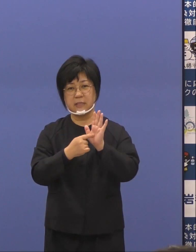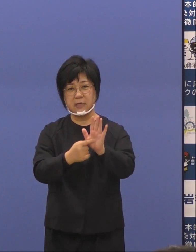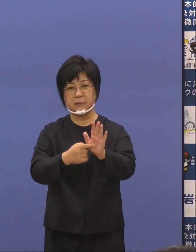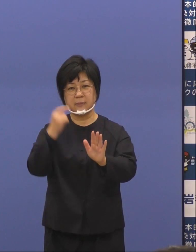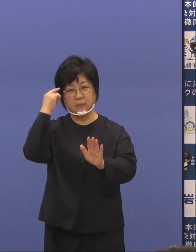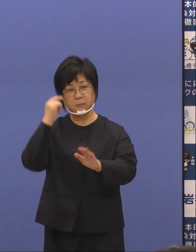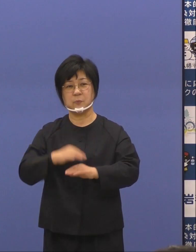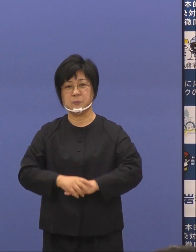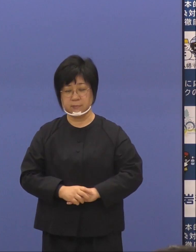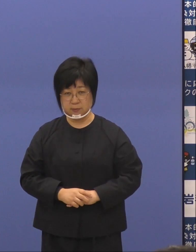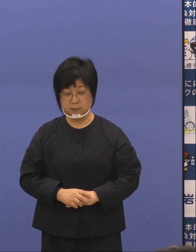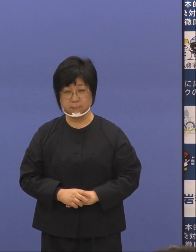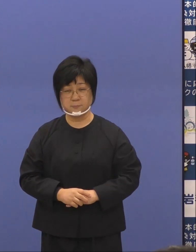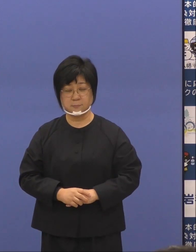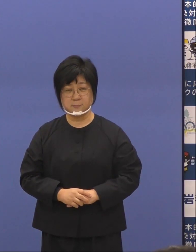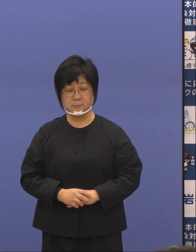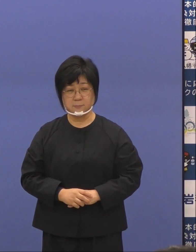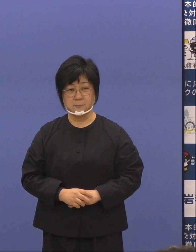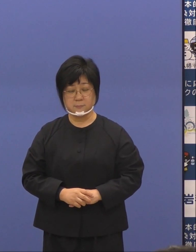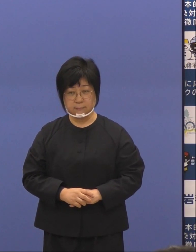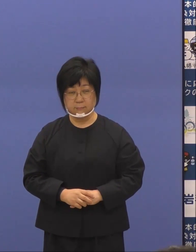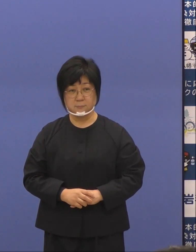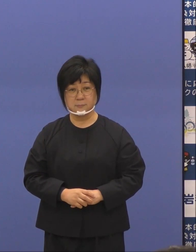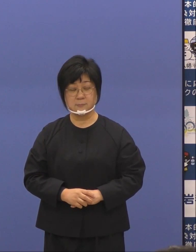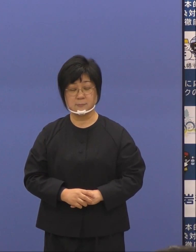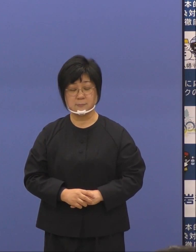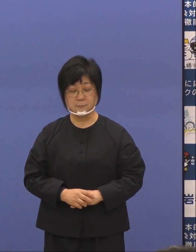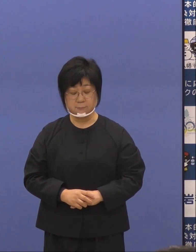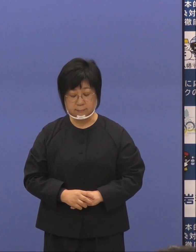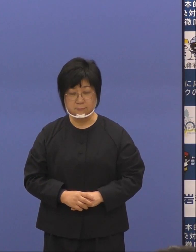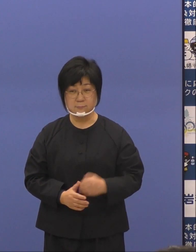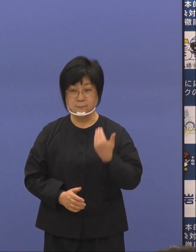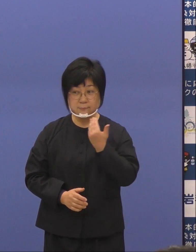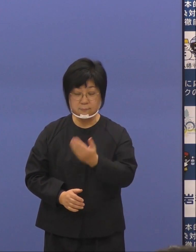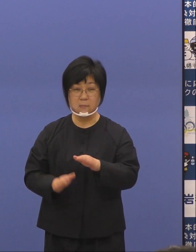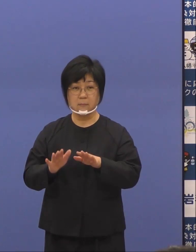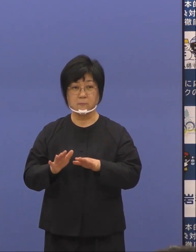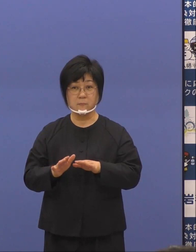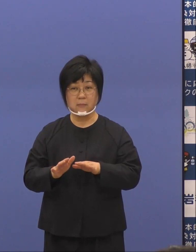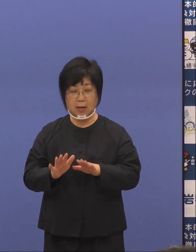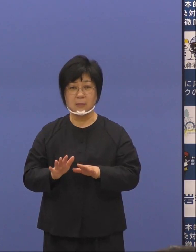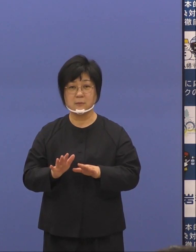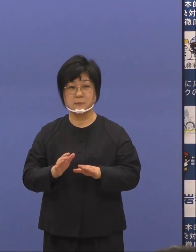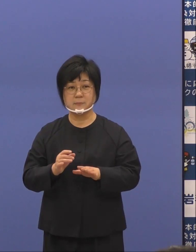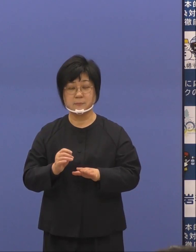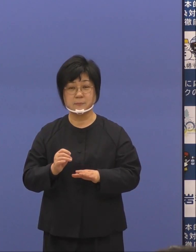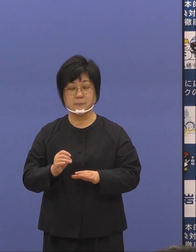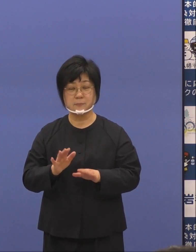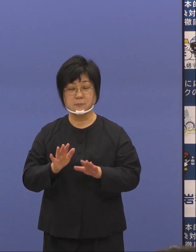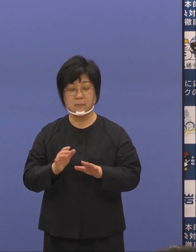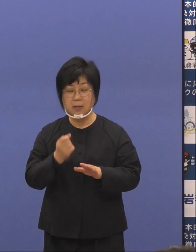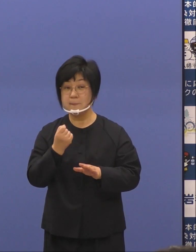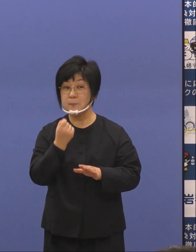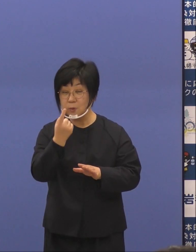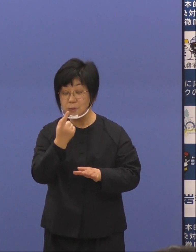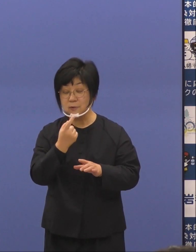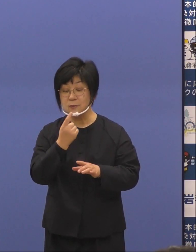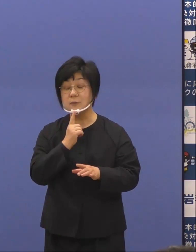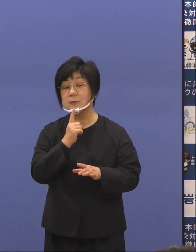かりました。今回の市長選を含めた、 あとそうですね、はい、さらに言う